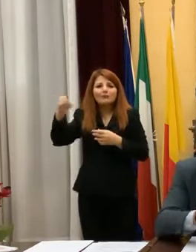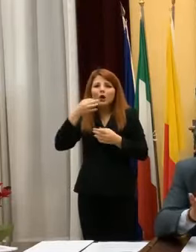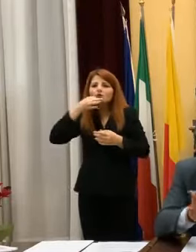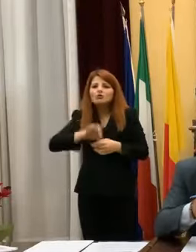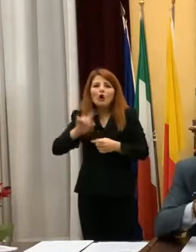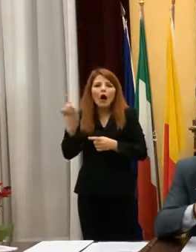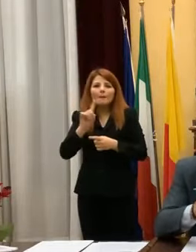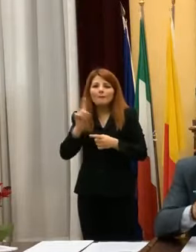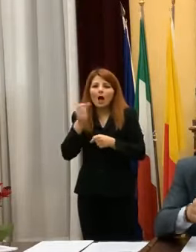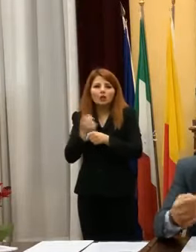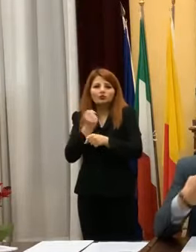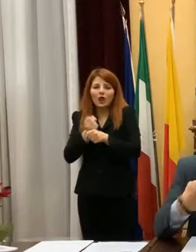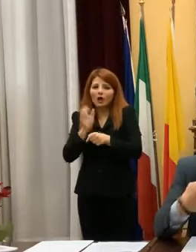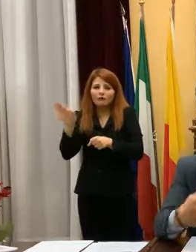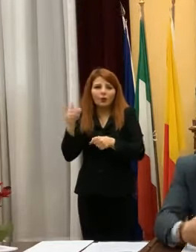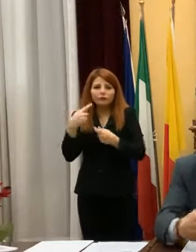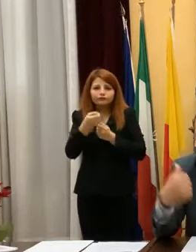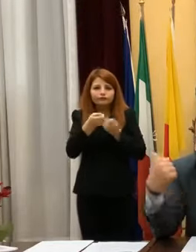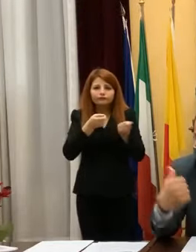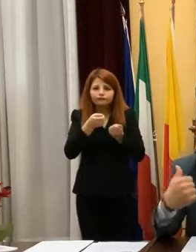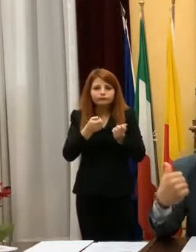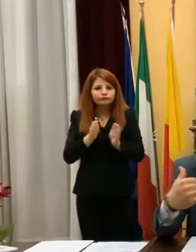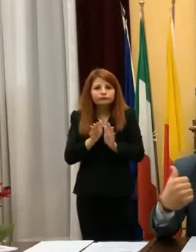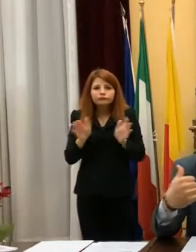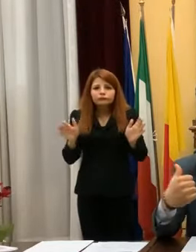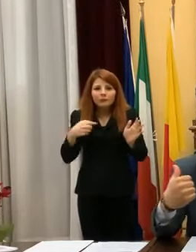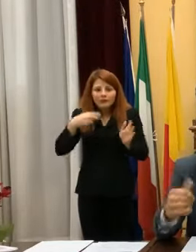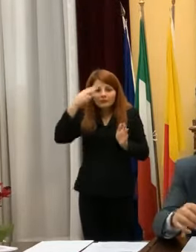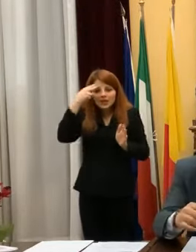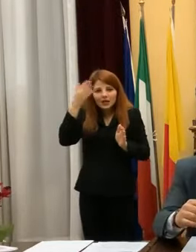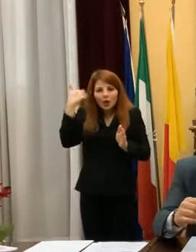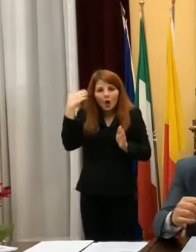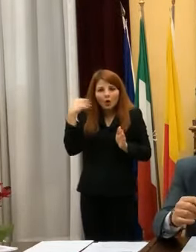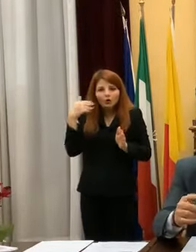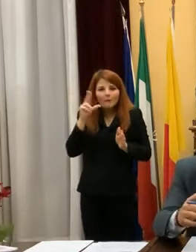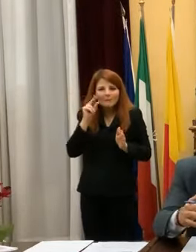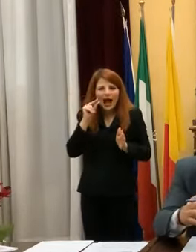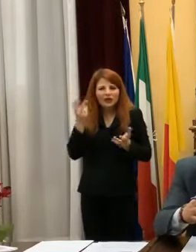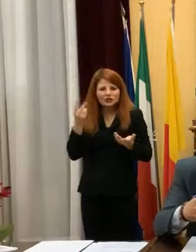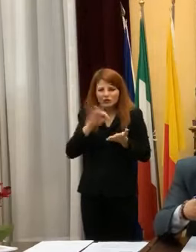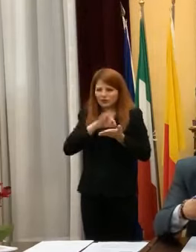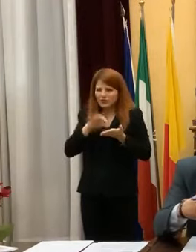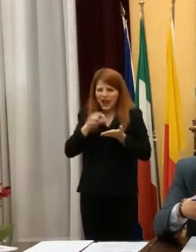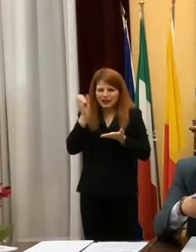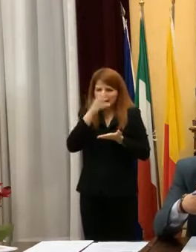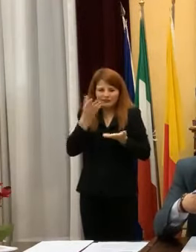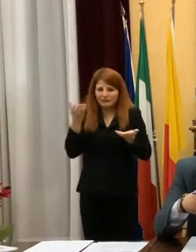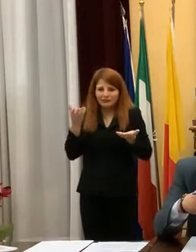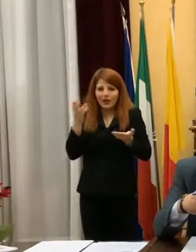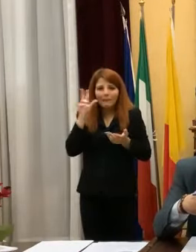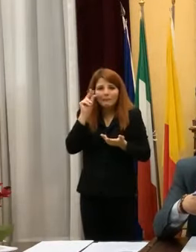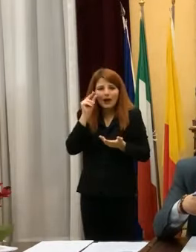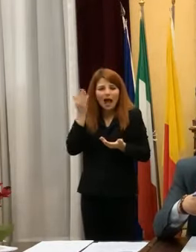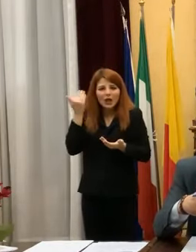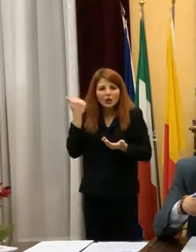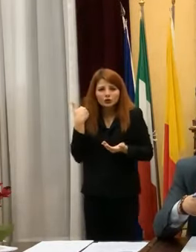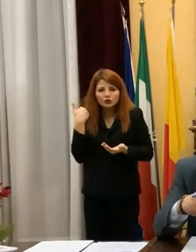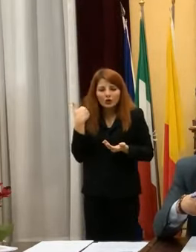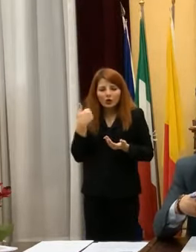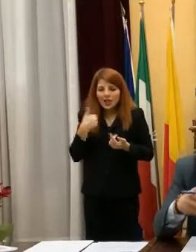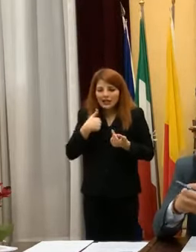male, che io sono dovuto andare alla casa come d'incanto per